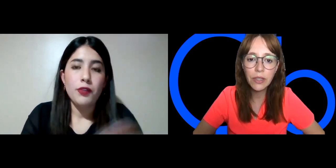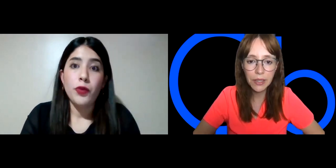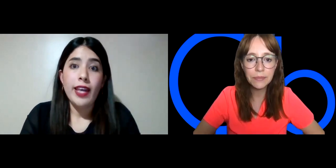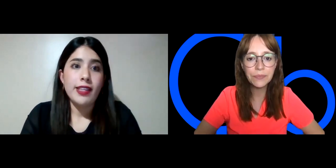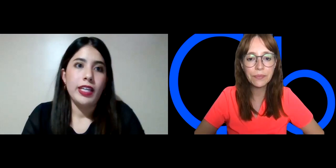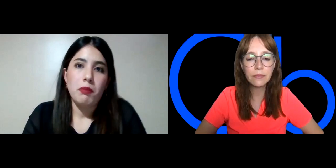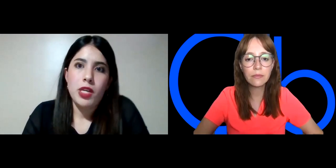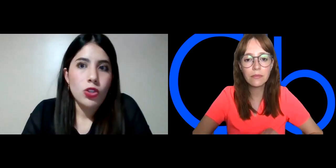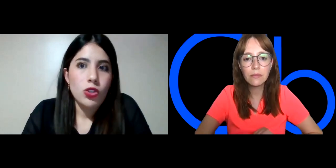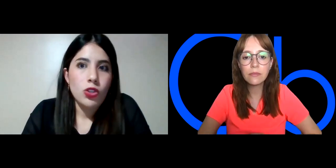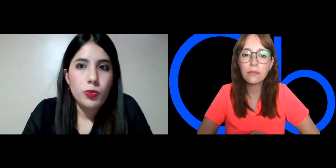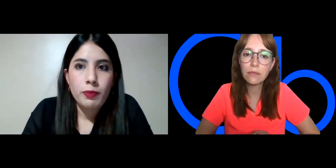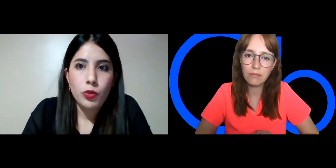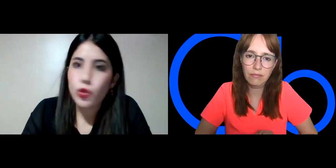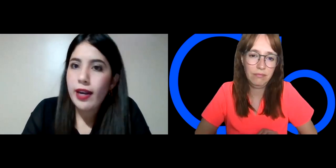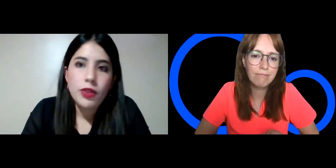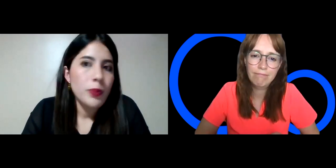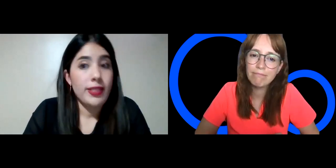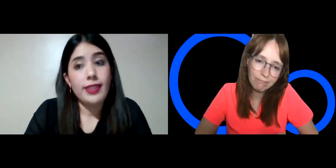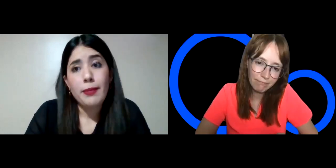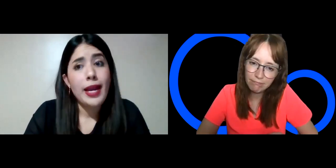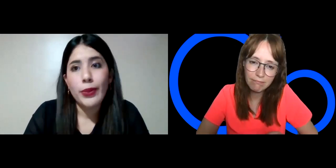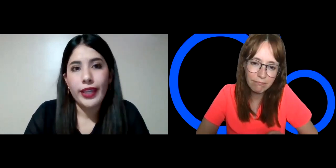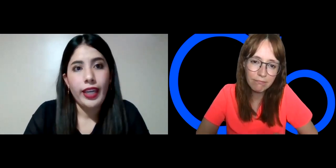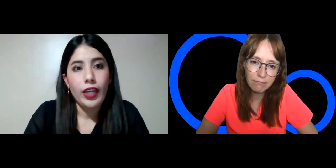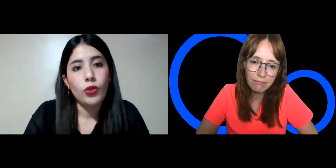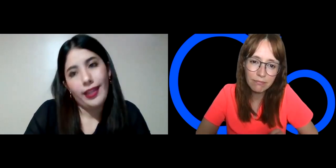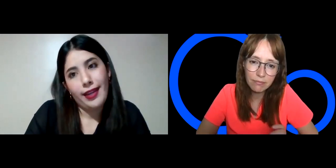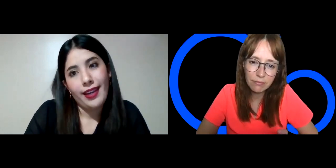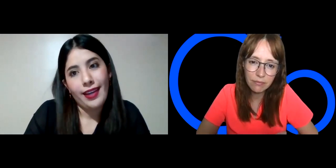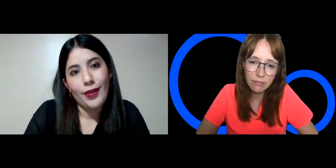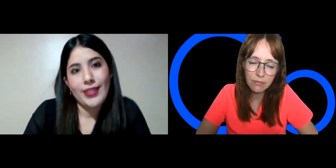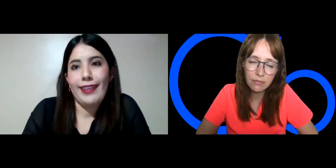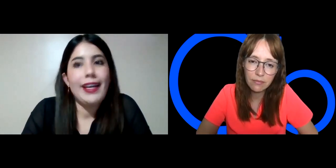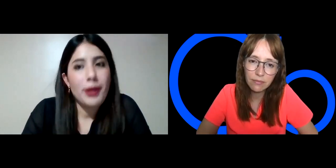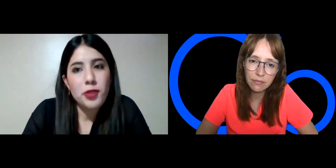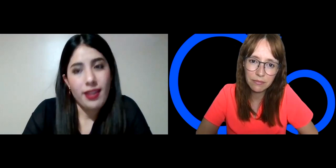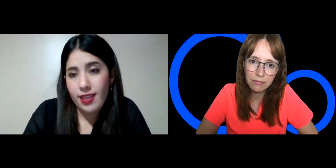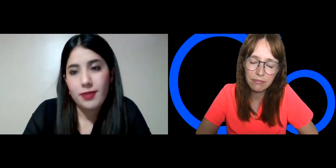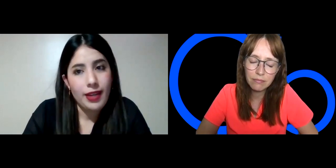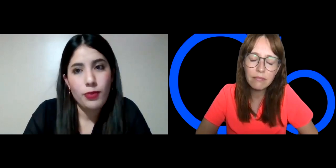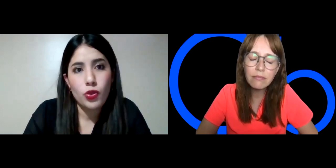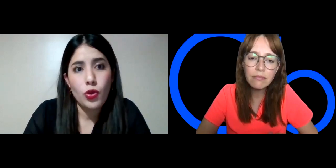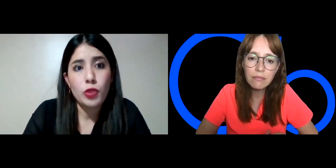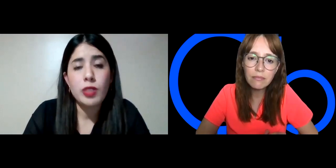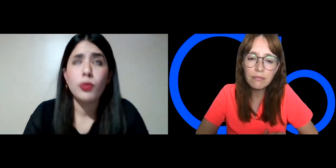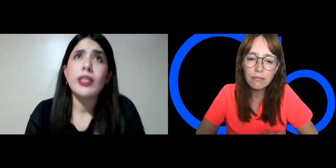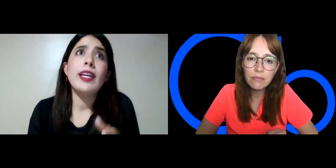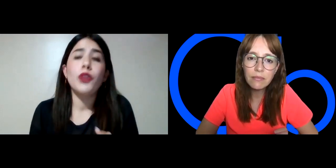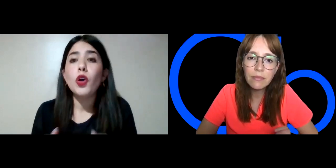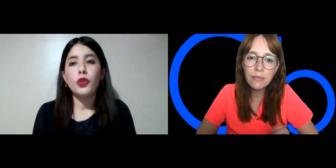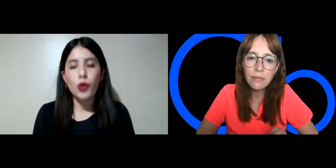ahí en fuera decir minusválido, pues está mal porque no es que tenga menos validez, valemos todos los